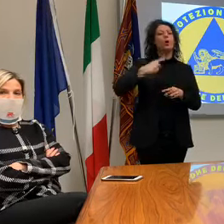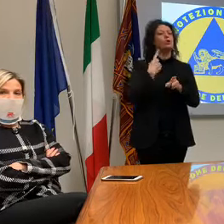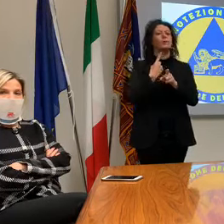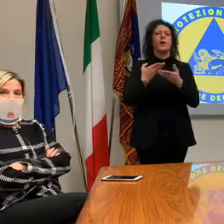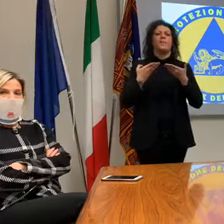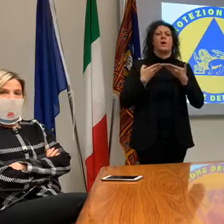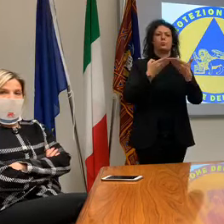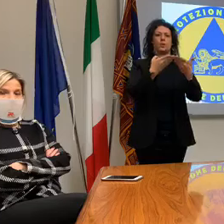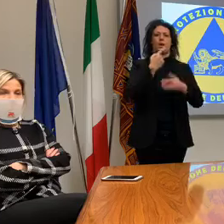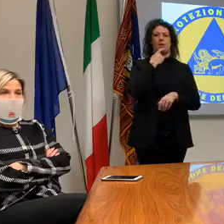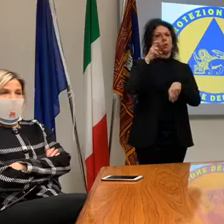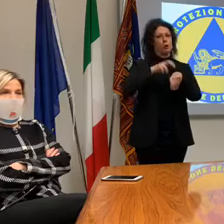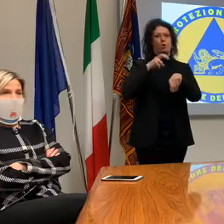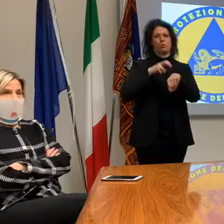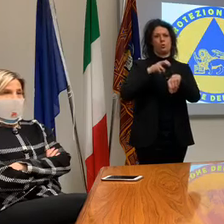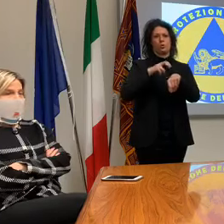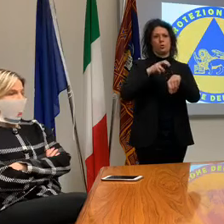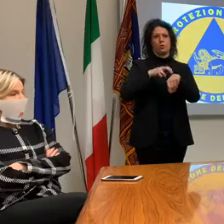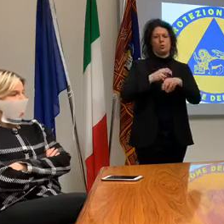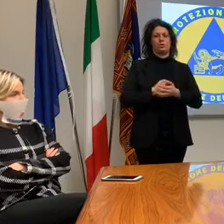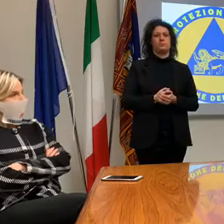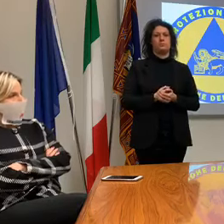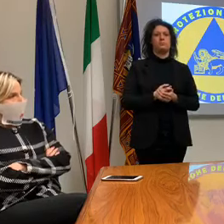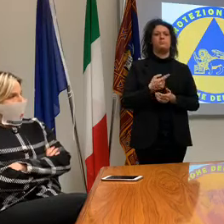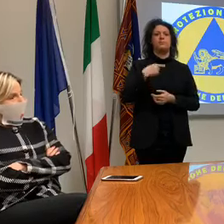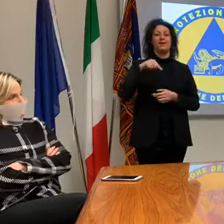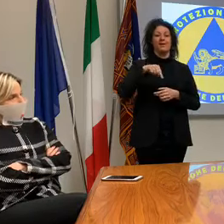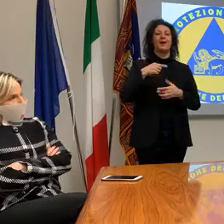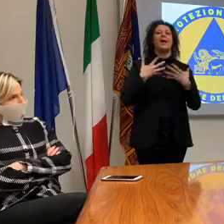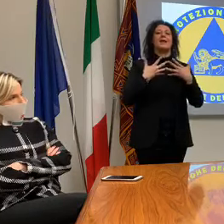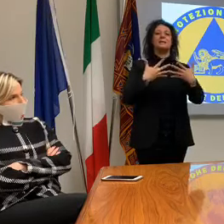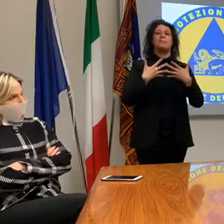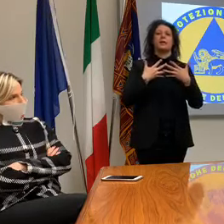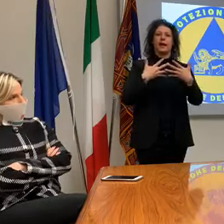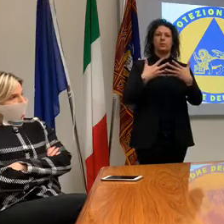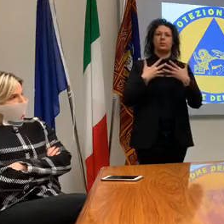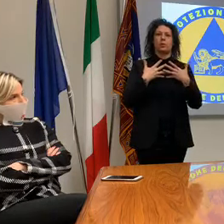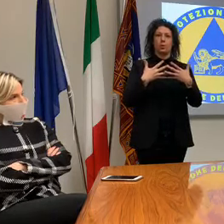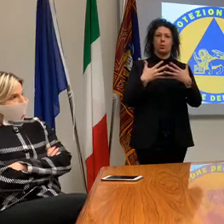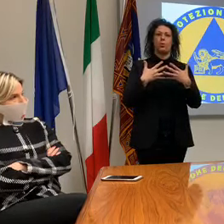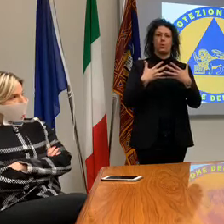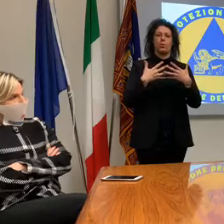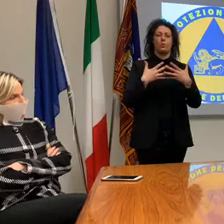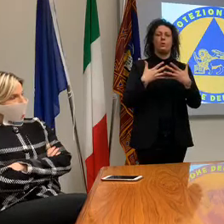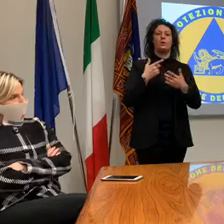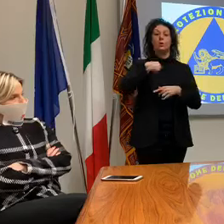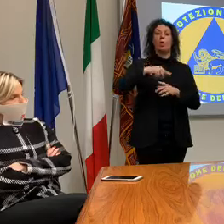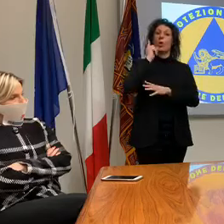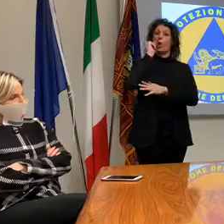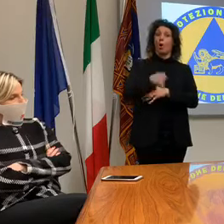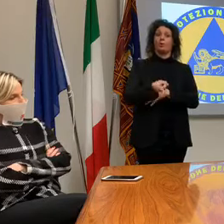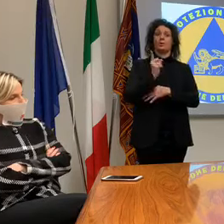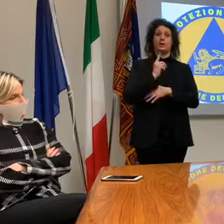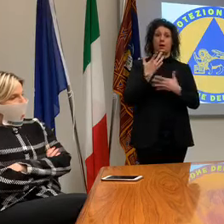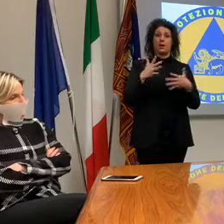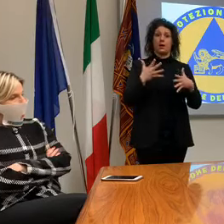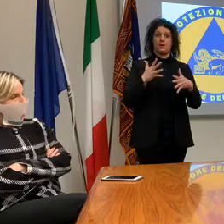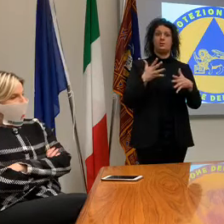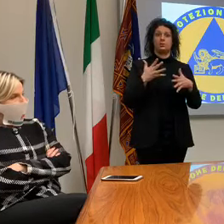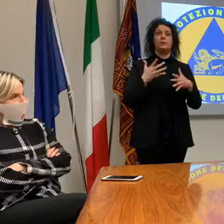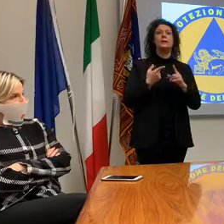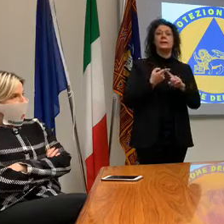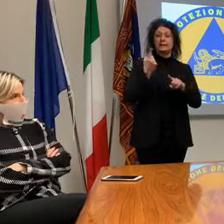aiutare. Sul fronte dei respiratori vi dico che questa settimana, se gli ordini che abbiamo fatto verranno confermati con gli arrivi,